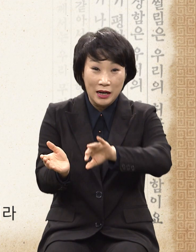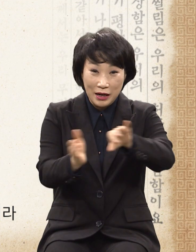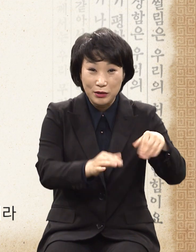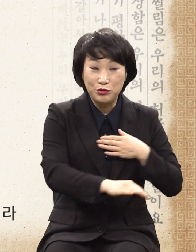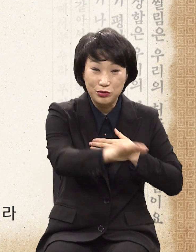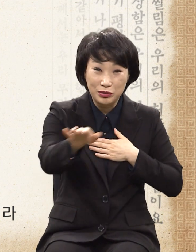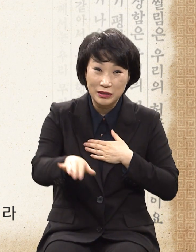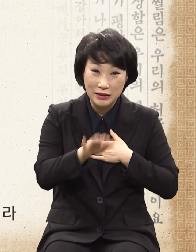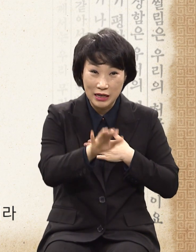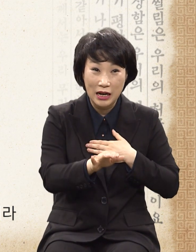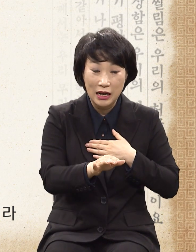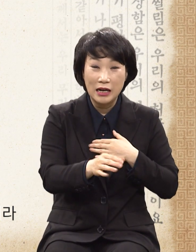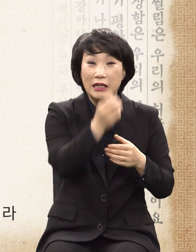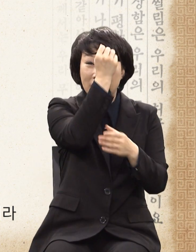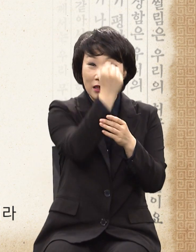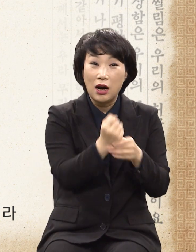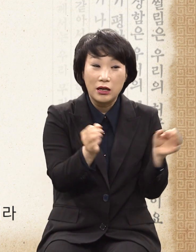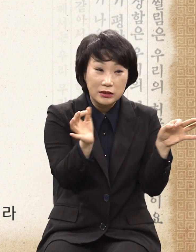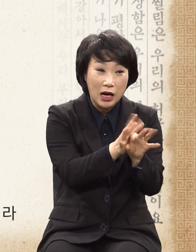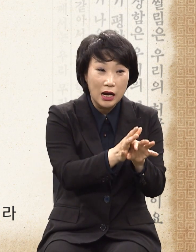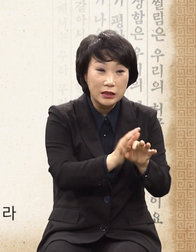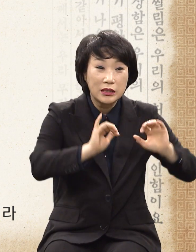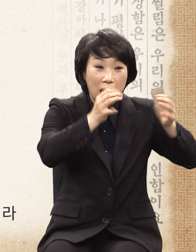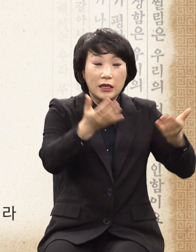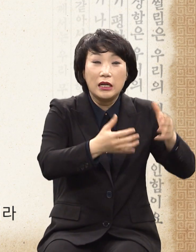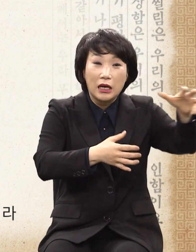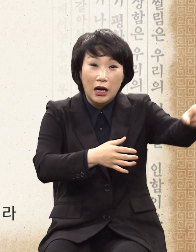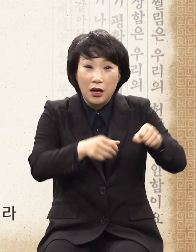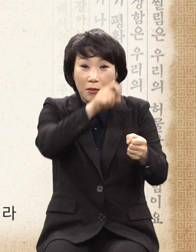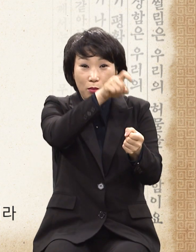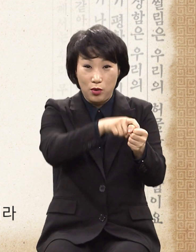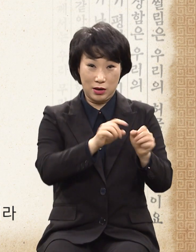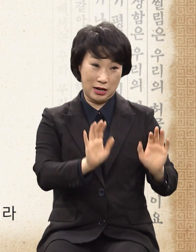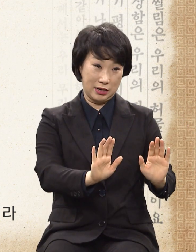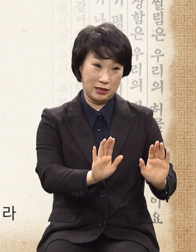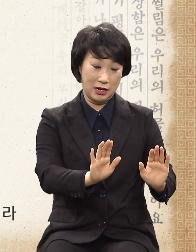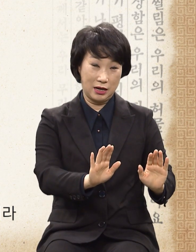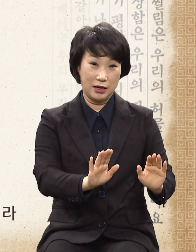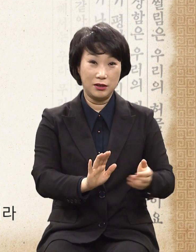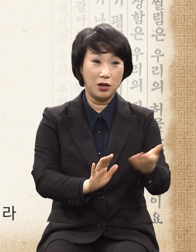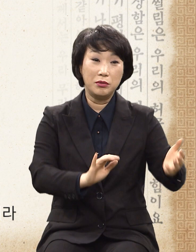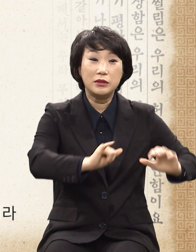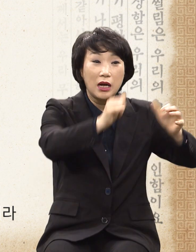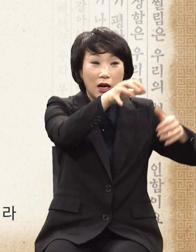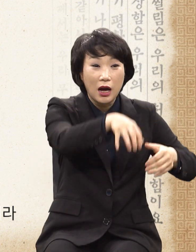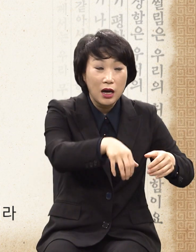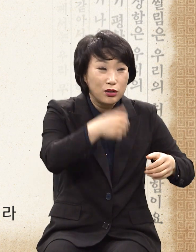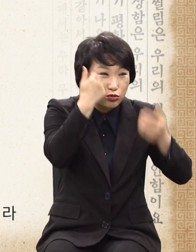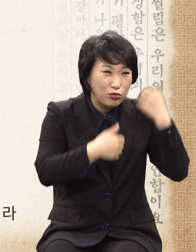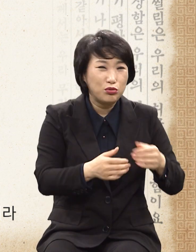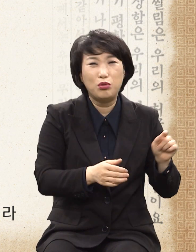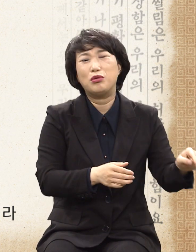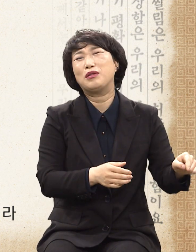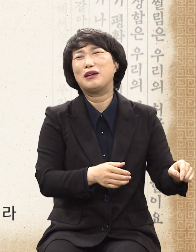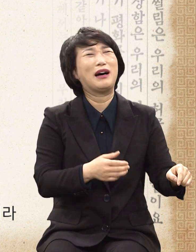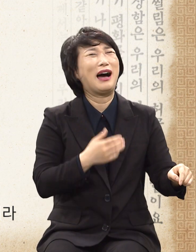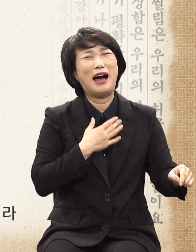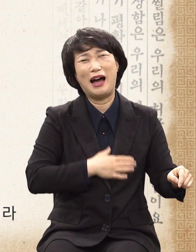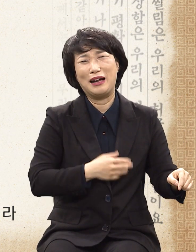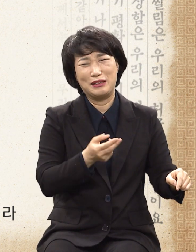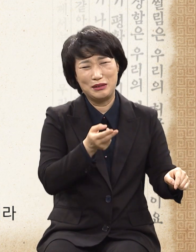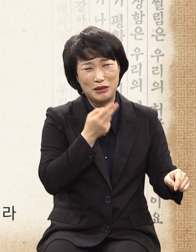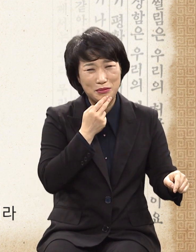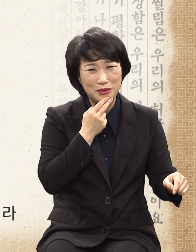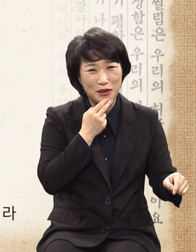시들어서 썩어 없어질 세상의 것을 얻고자 함이 아니오. 세상은 아무도 몰라줘.